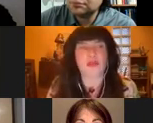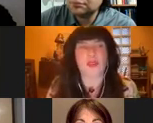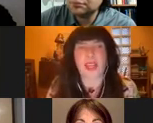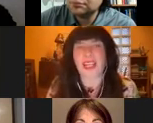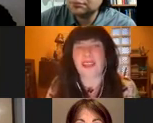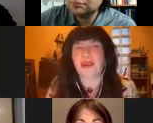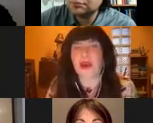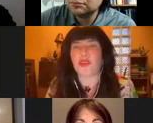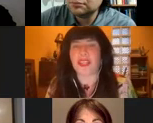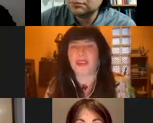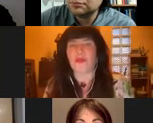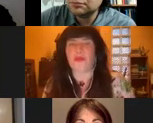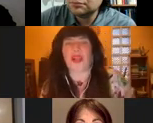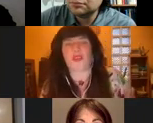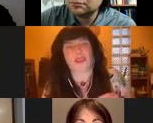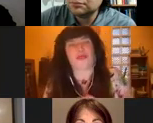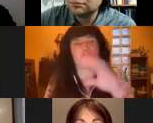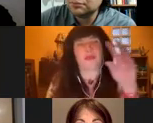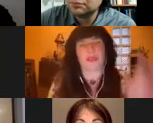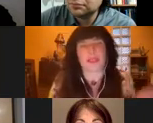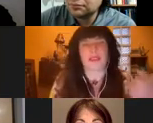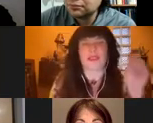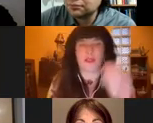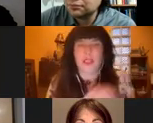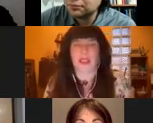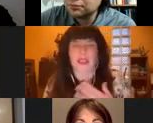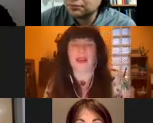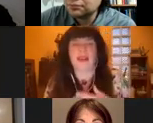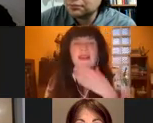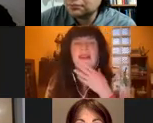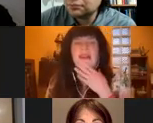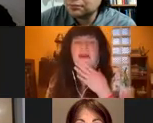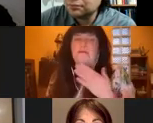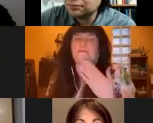estos resultados que les vamos a mostrar, un poco algo de función de proceso, de modalidad,